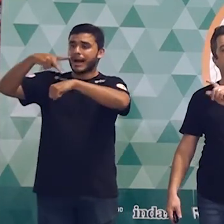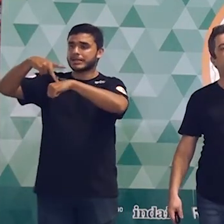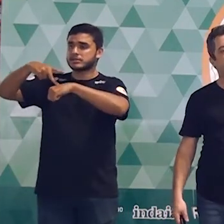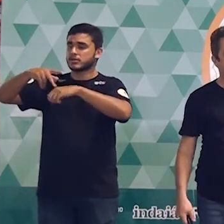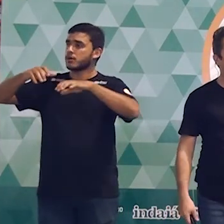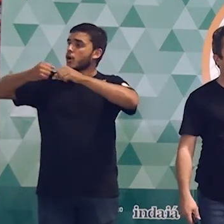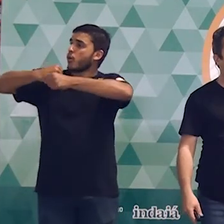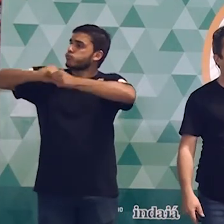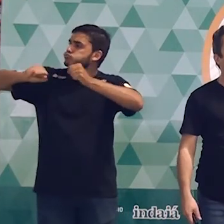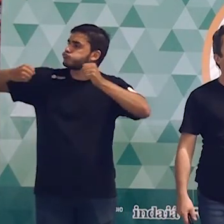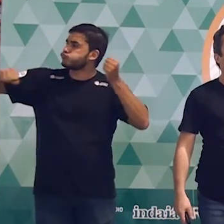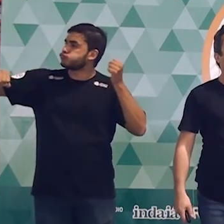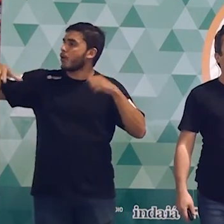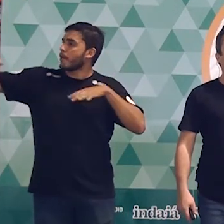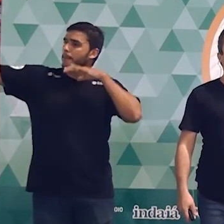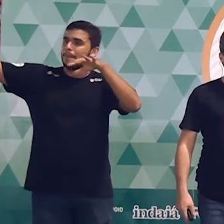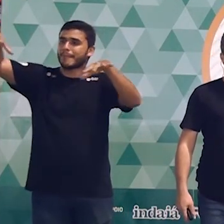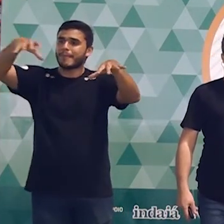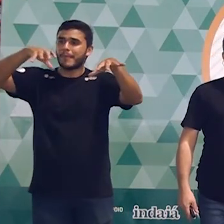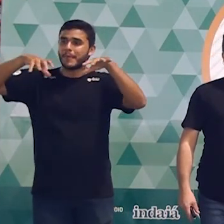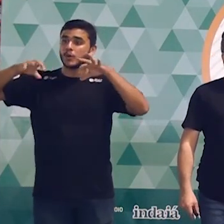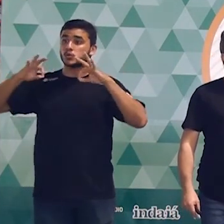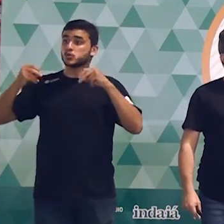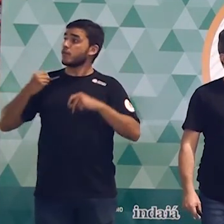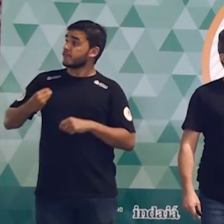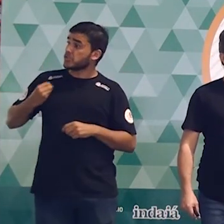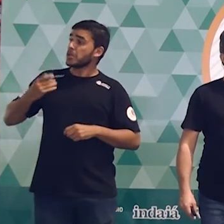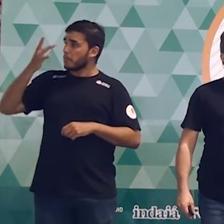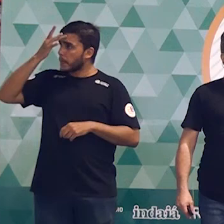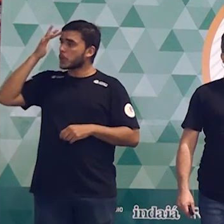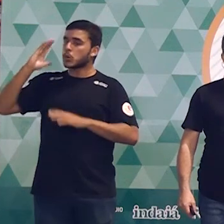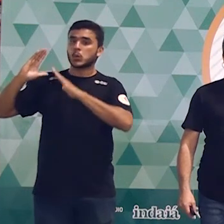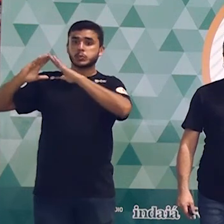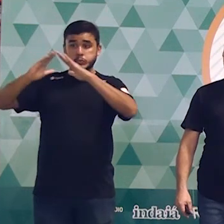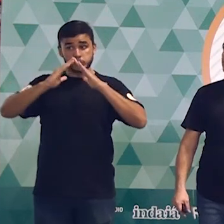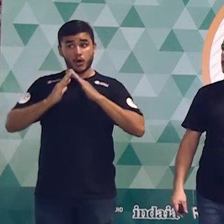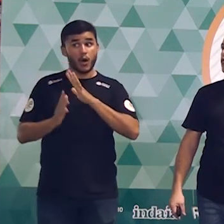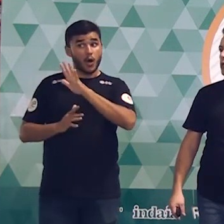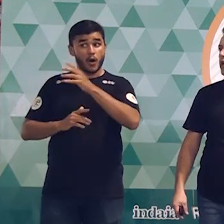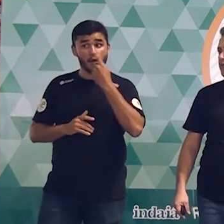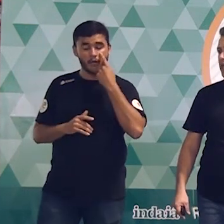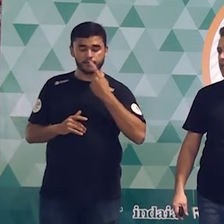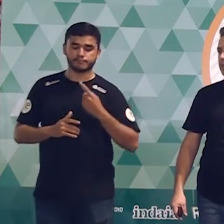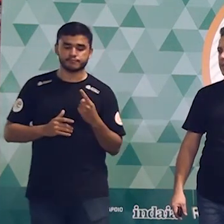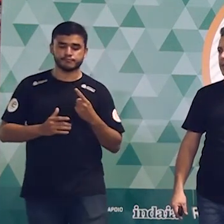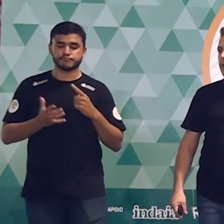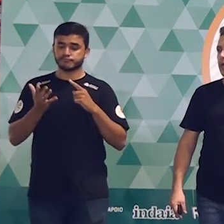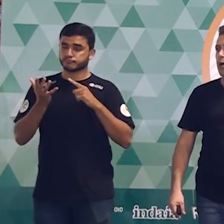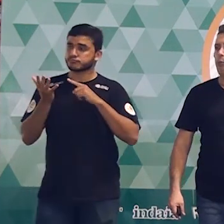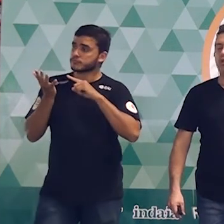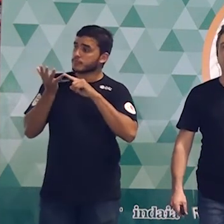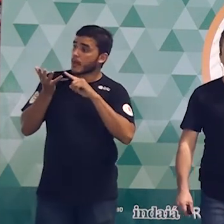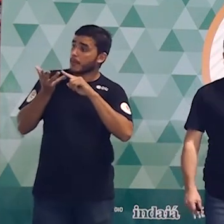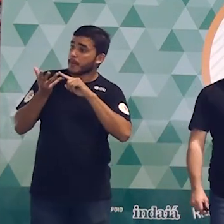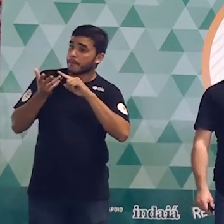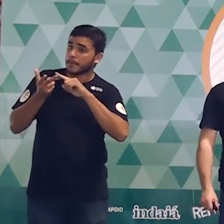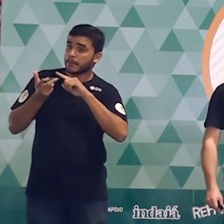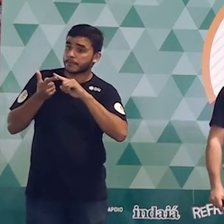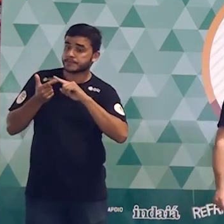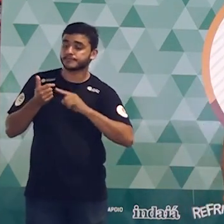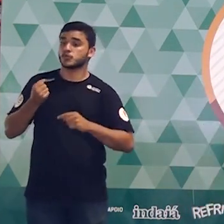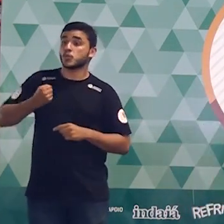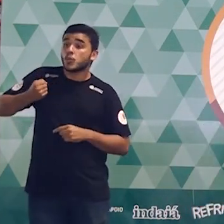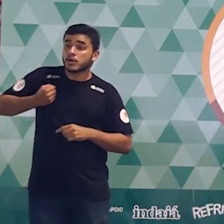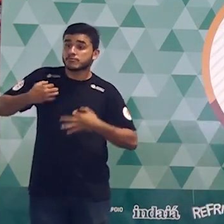sobre país povoado. Quando a gente diz que um país é povoado, a gente não tem um número de referência. Eu posso dizer que um